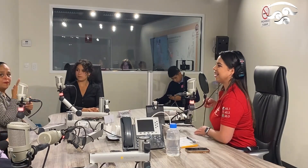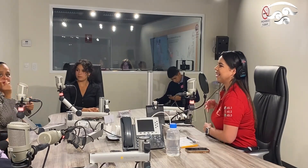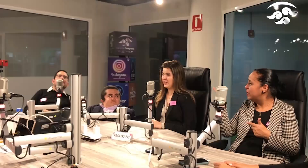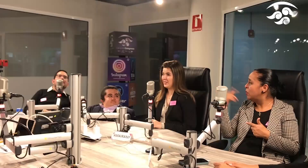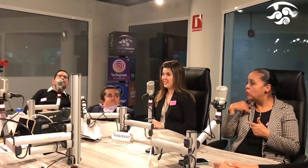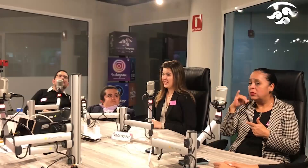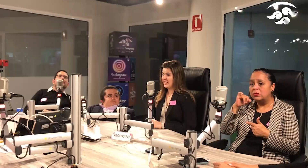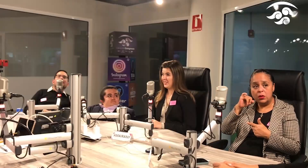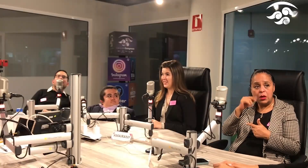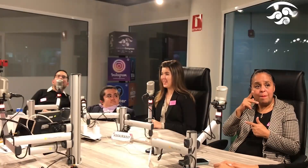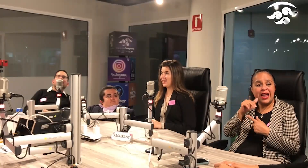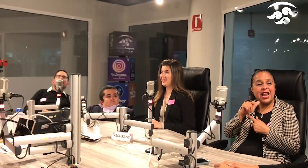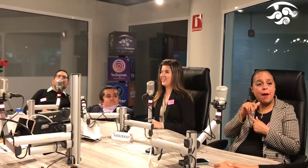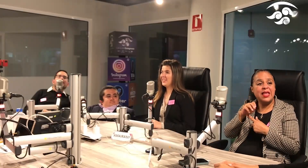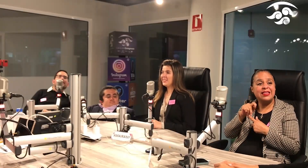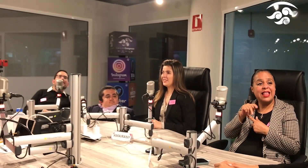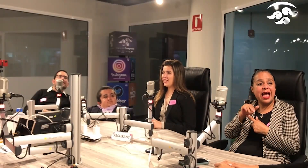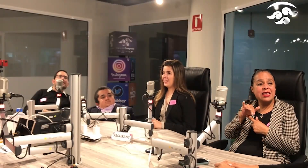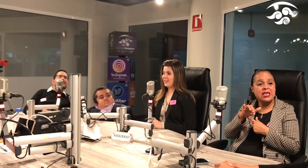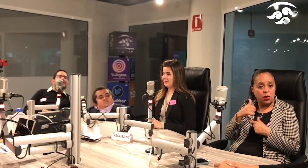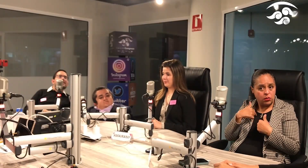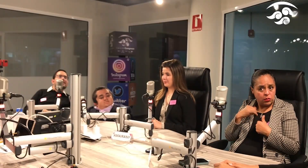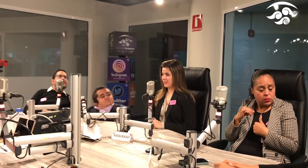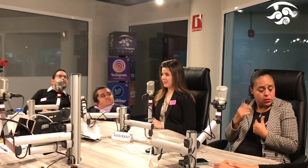fui parlamentaria. Ajá, y sí.